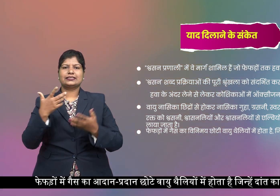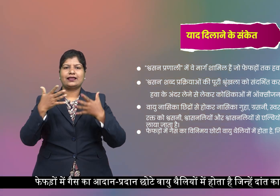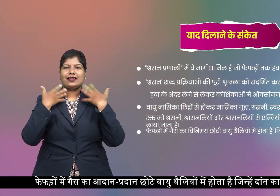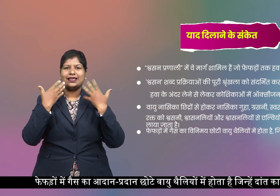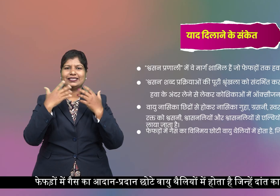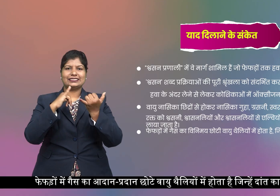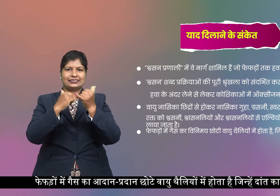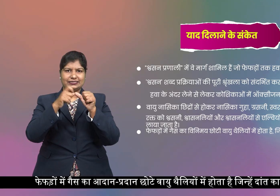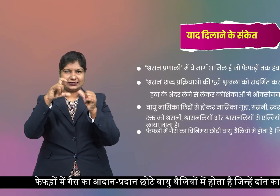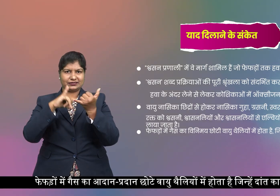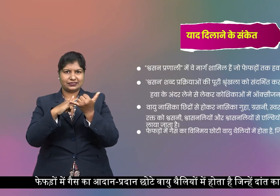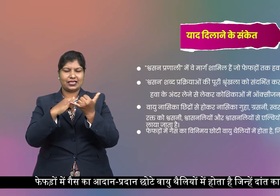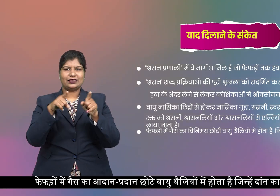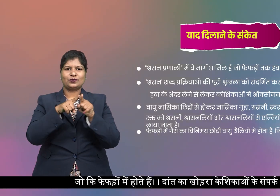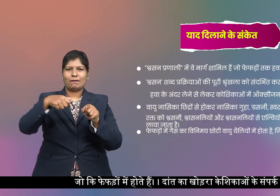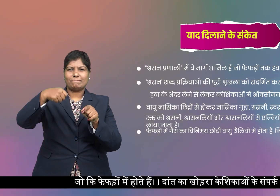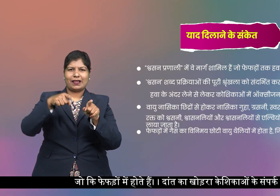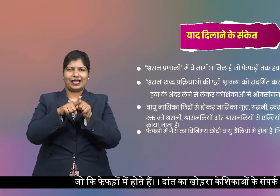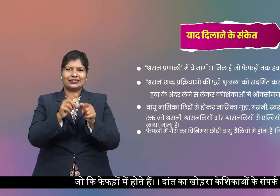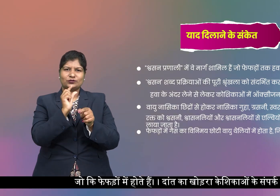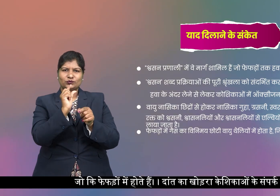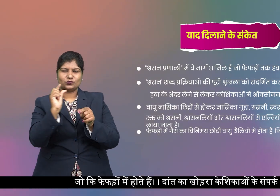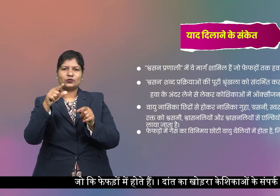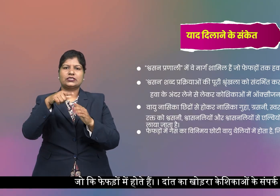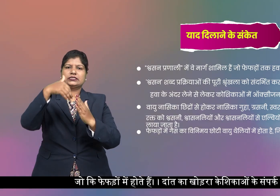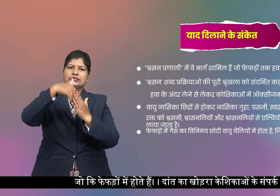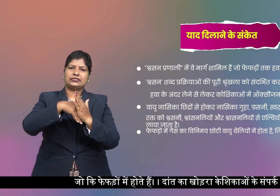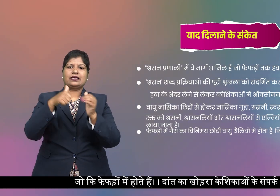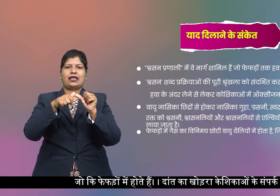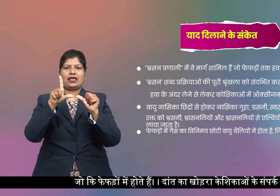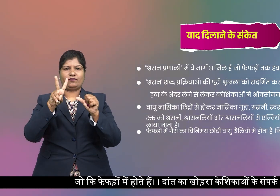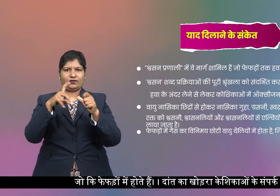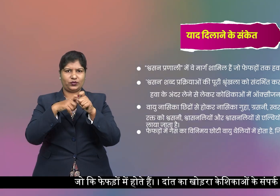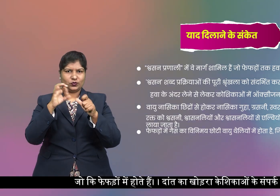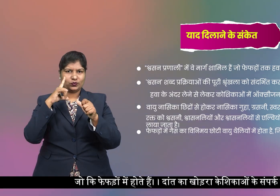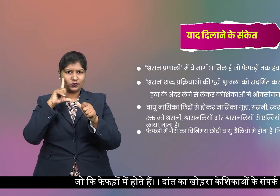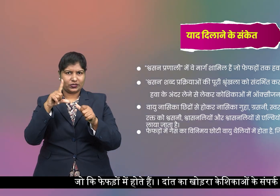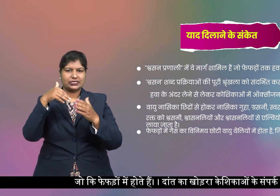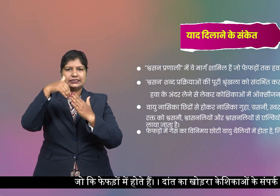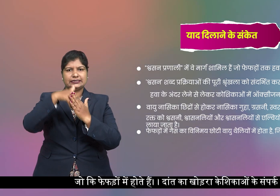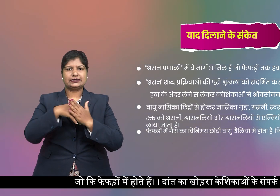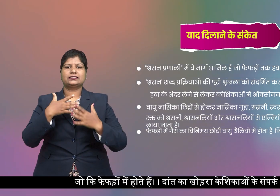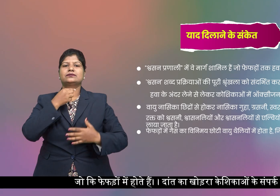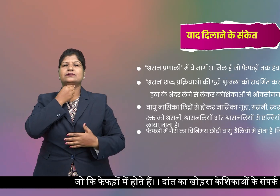खोदरा कहा जाता है, जो कि फेफड़ों में होते हैं। दांत का खोदरा कोशिकाओं